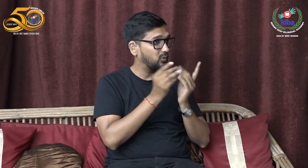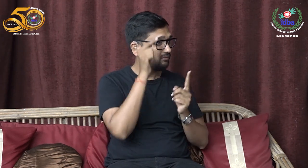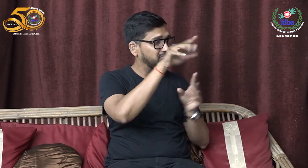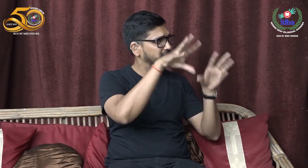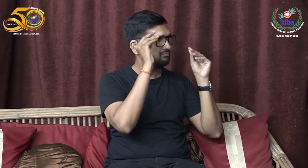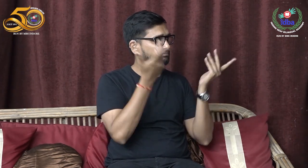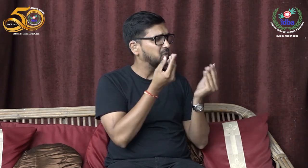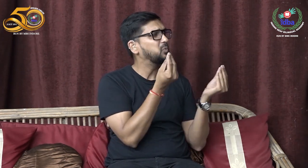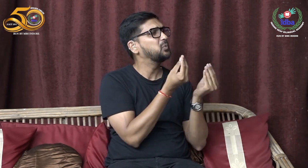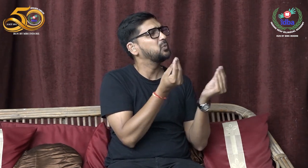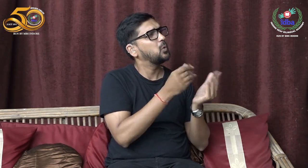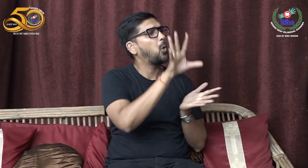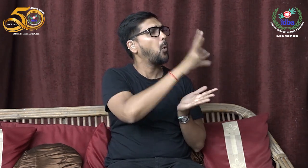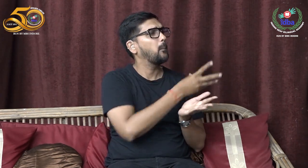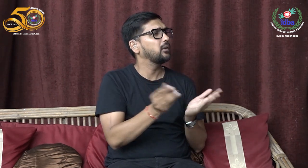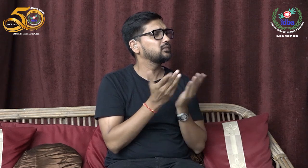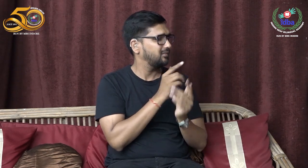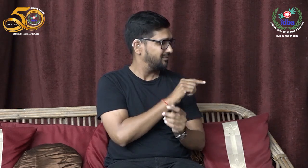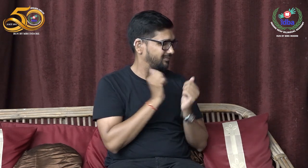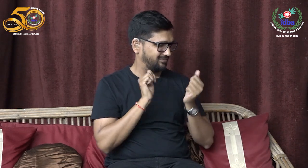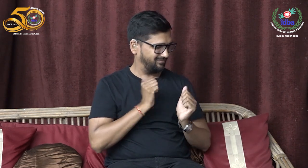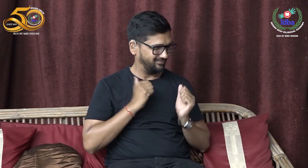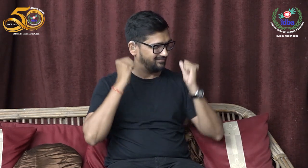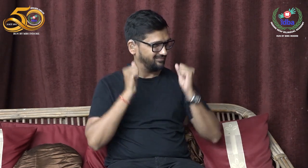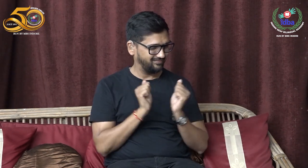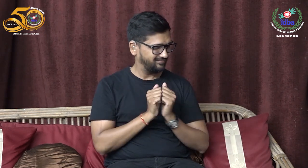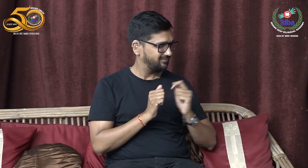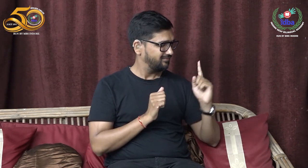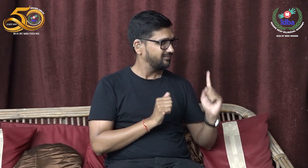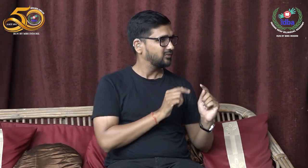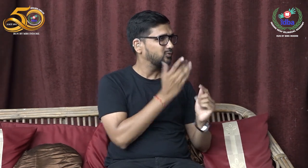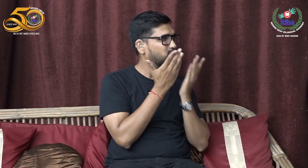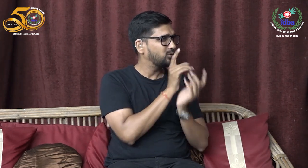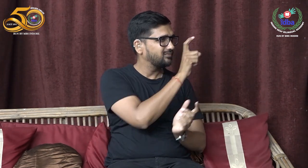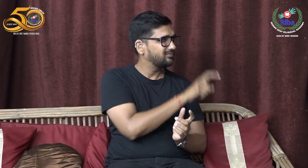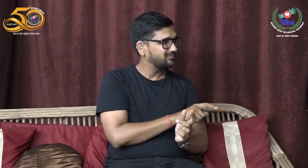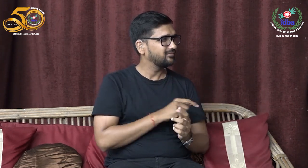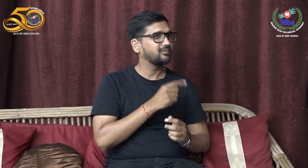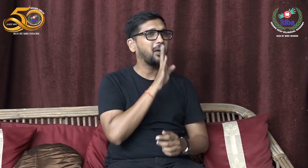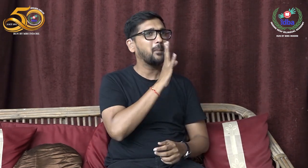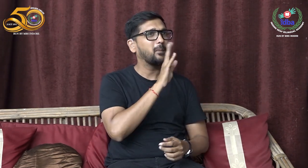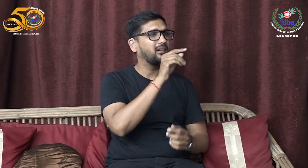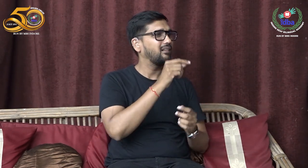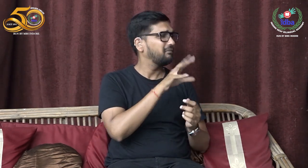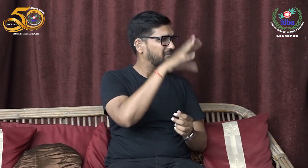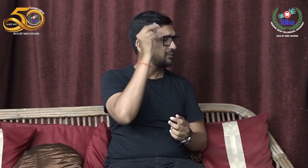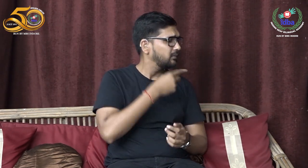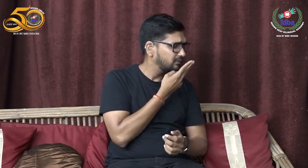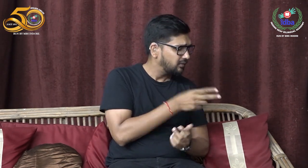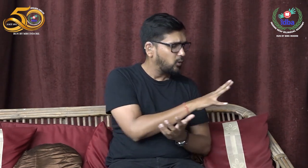थोड़ा बहुत सिखाया और मुझे स्टार्टिंग में समझ नहीं आता था। बट जब मैं बैठा था तो मेरे साथ में एक जो फ्रेंड था मेरा, तो वो जब बातें करते थे मुझे